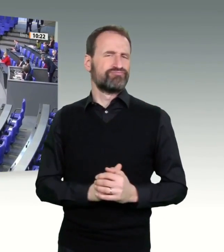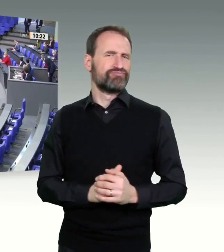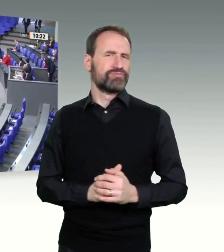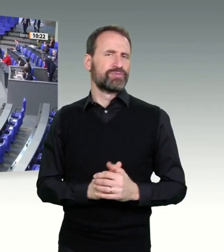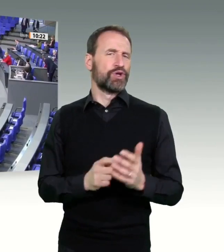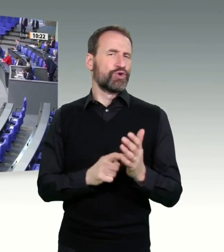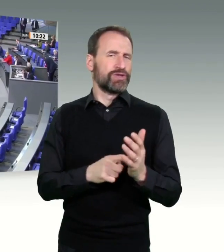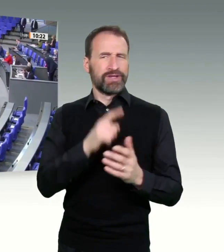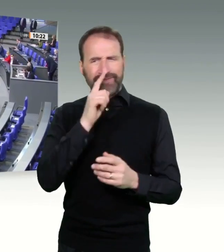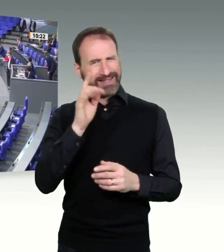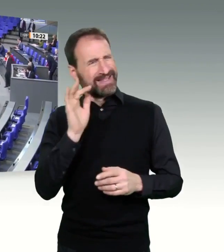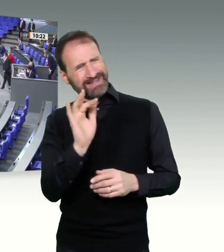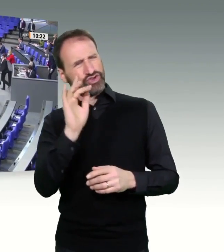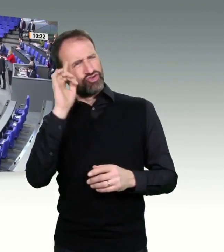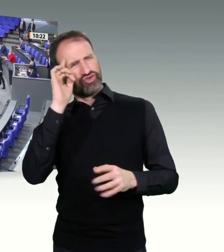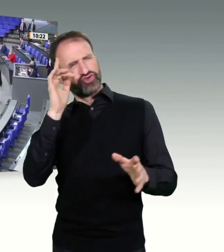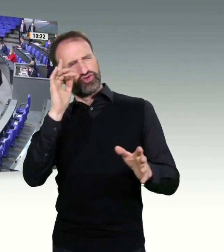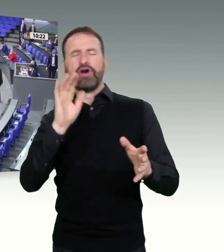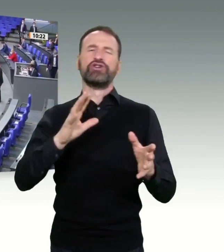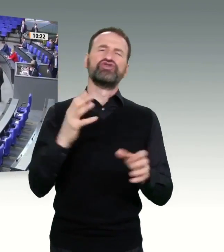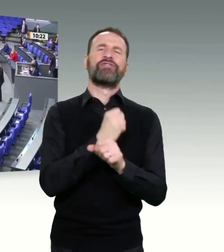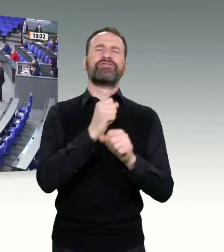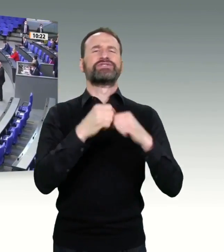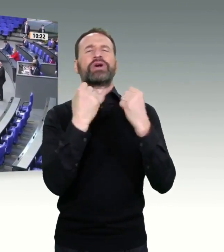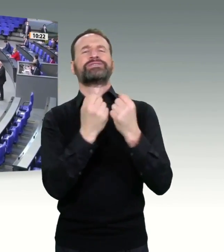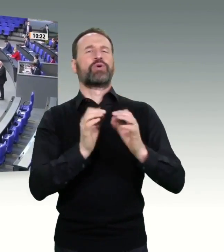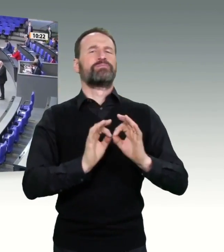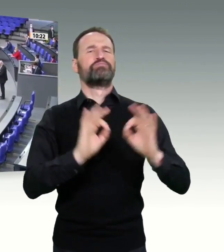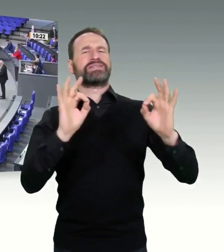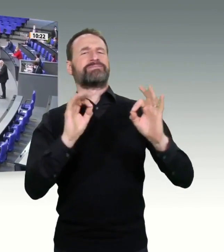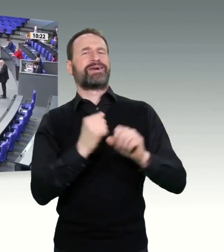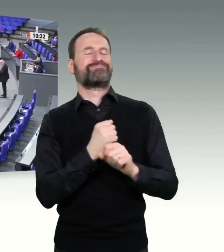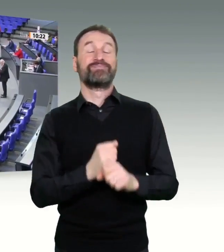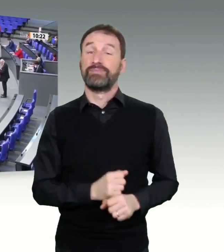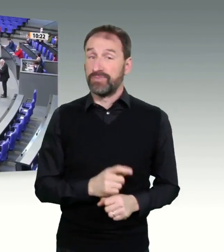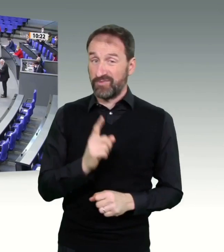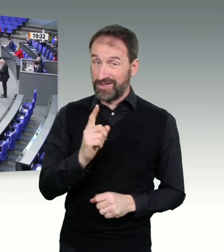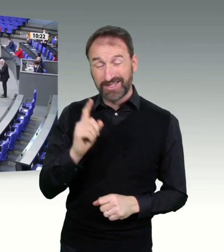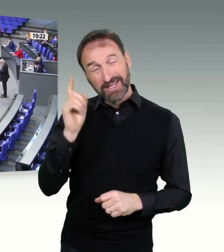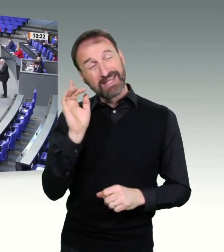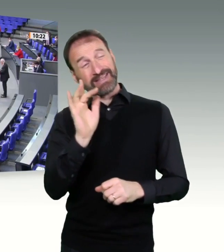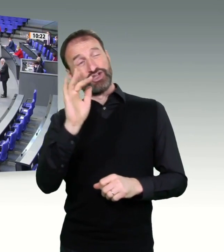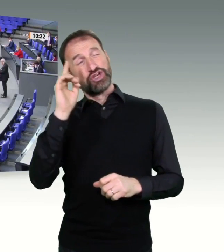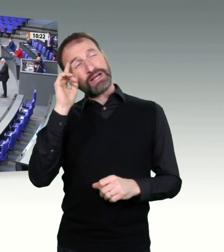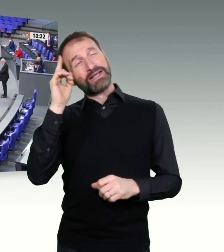Aber zwingender Teil des kritischen Geistes ist auch selbstkritischer Geist. Und wenn ich,